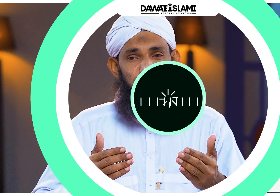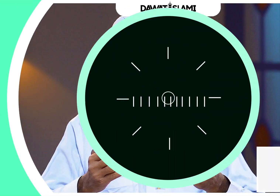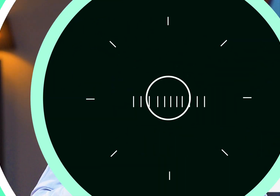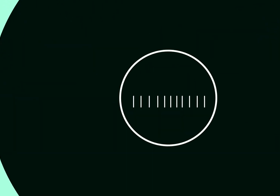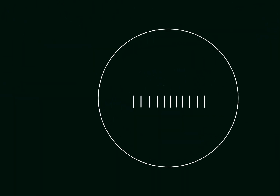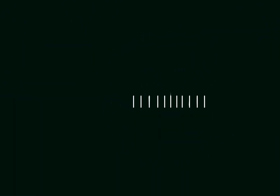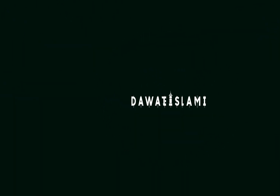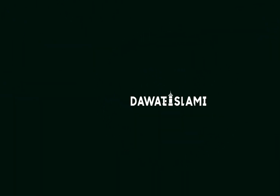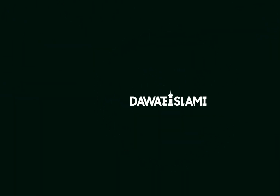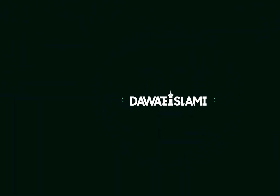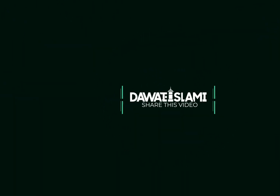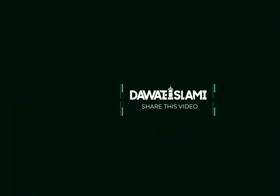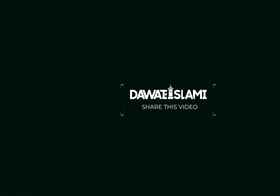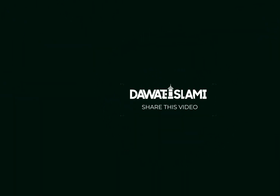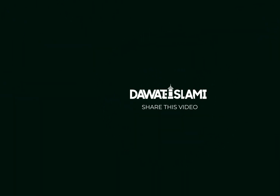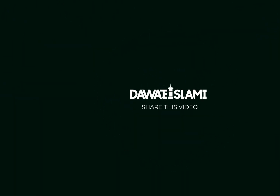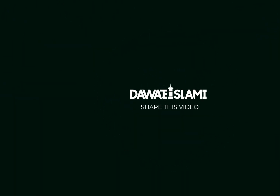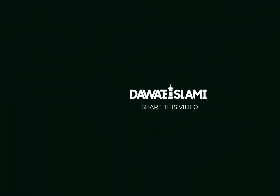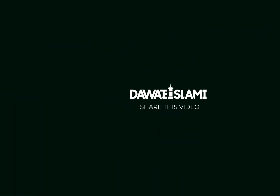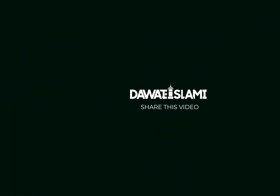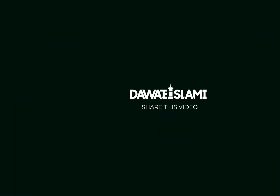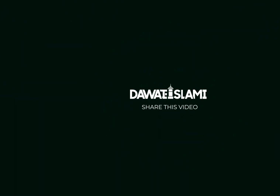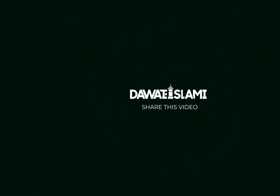اللہ علیہ وآلہ وسلم نے فرمایا کہ اپنے مالک سے کہہ دینا اللہ اور اس کا رسول صلی اللہ علیہ وآلہ وسلم اس سے بیزار ہیں جو میرے دونوں